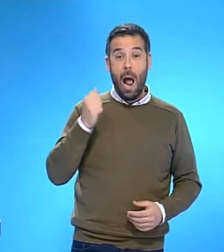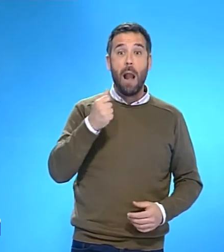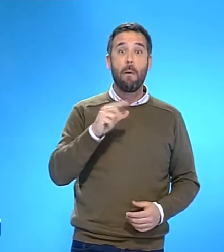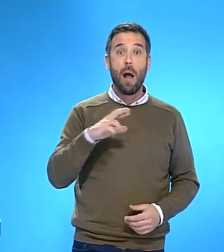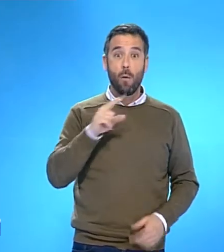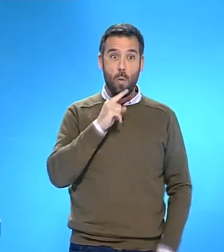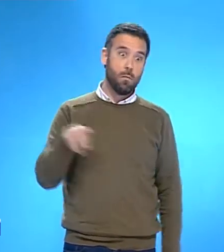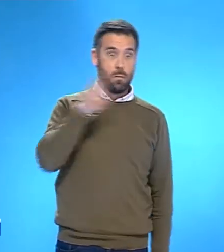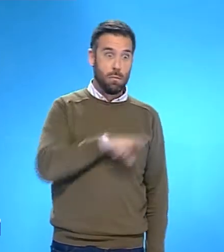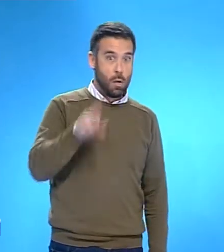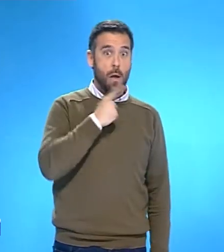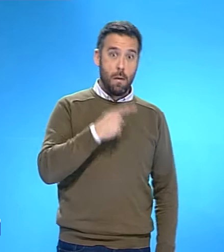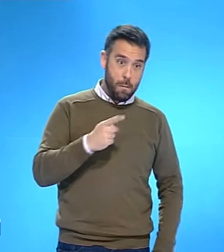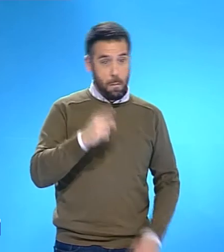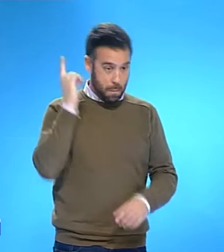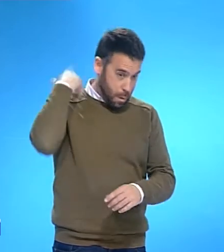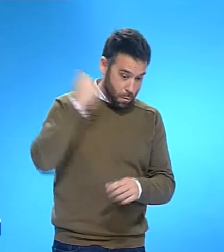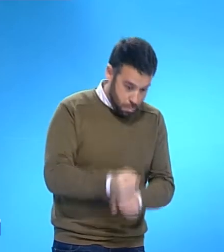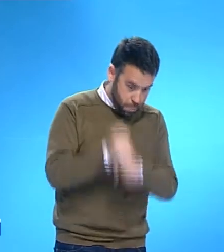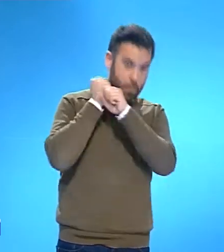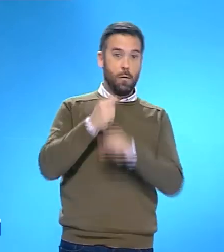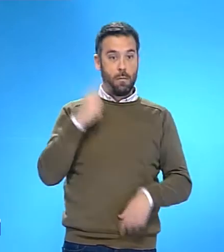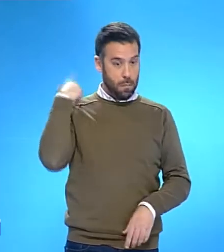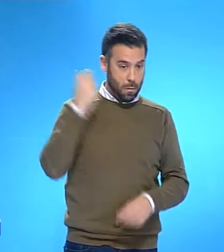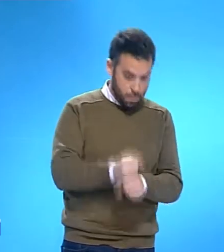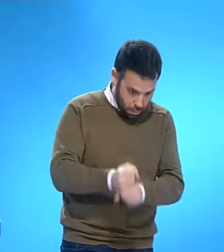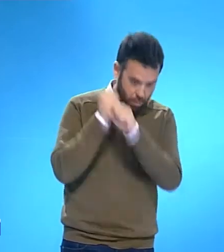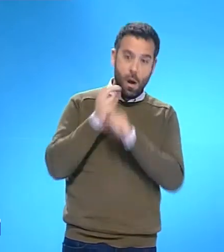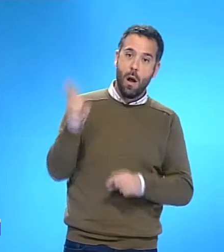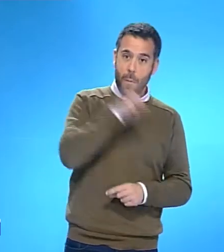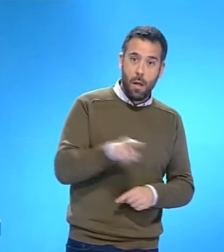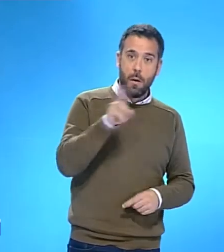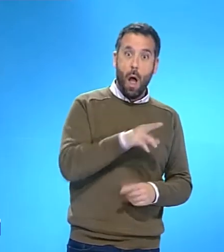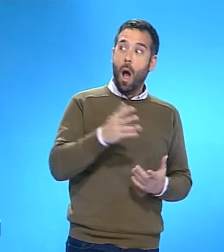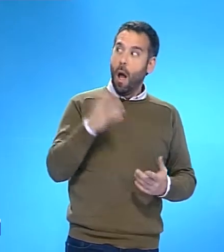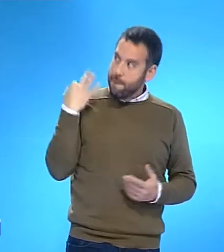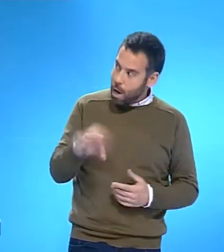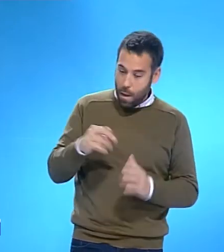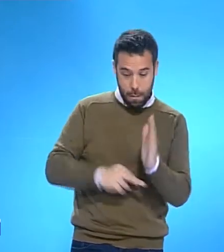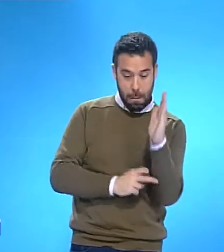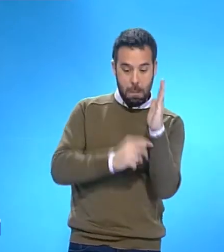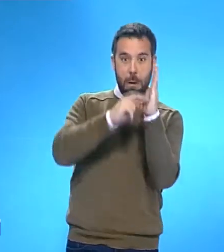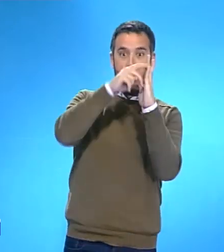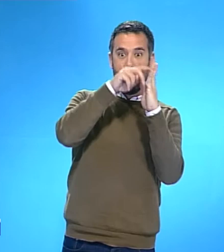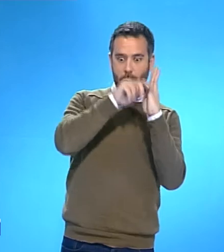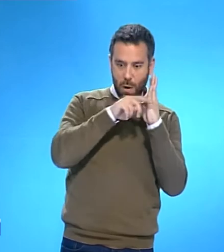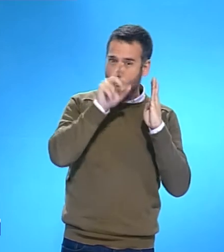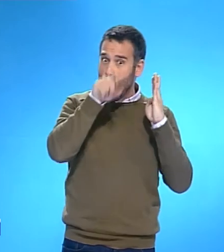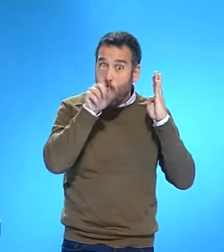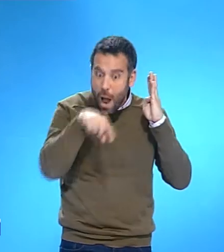Por suerte, Álvaro estaba imitando las palabras del abuelo de Kirikou. Y entonces se subieron a un árbol,